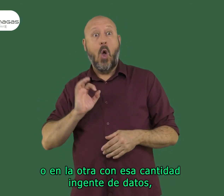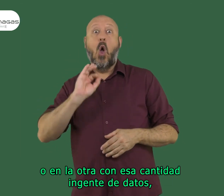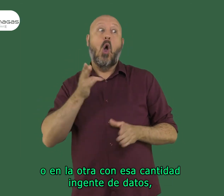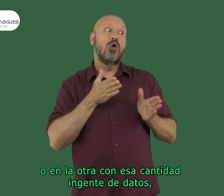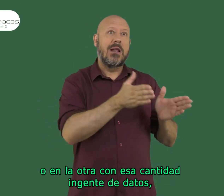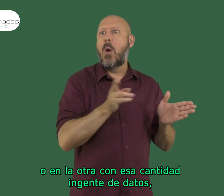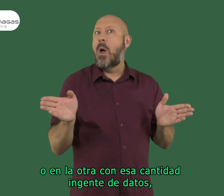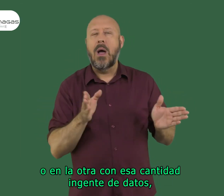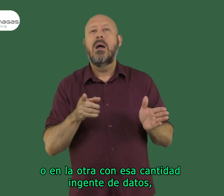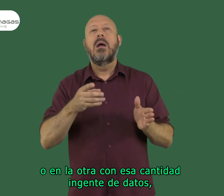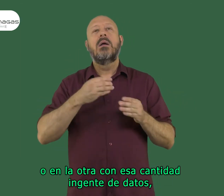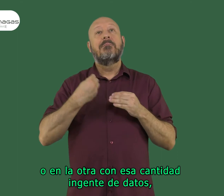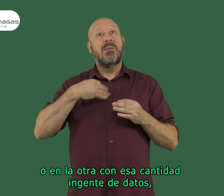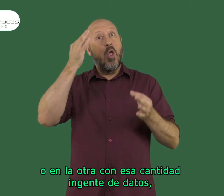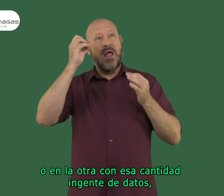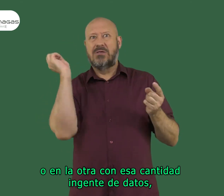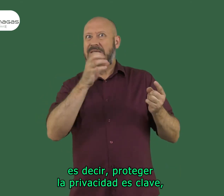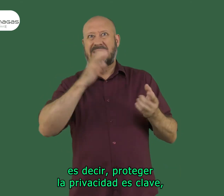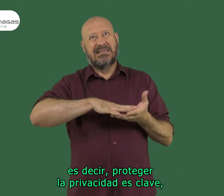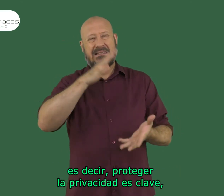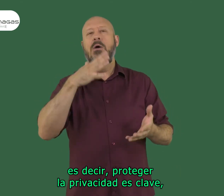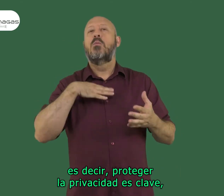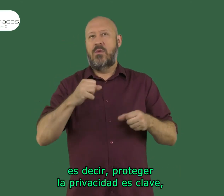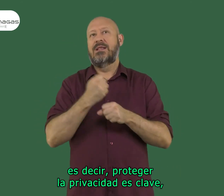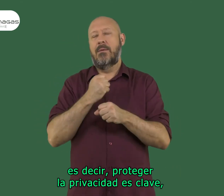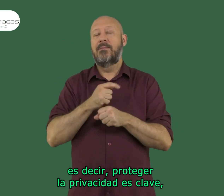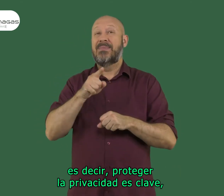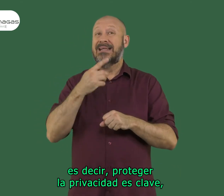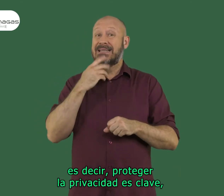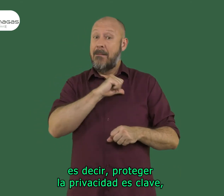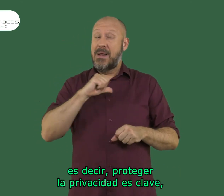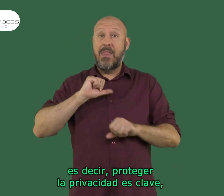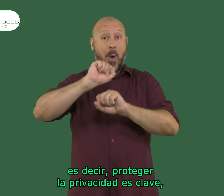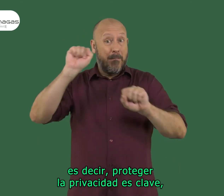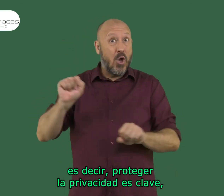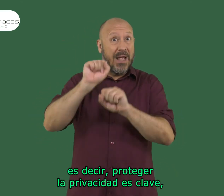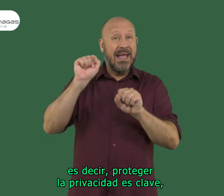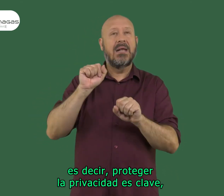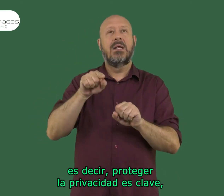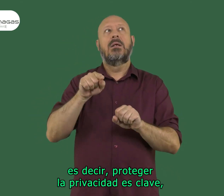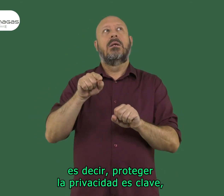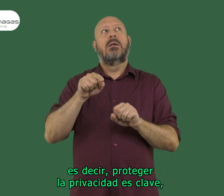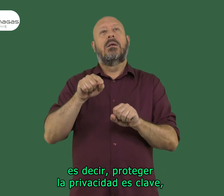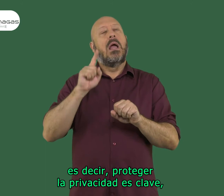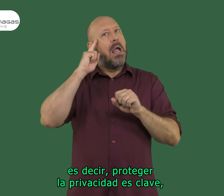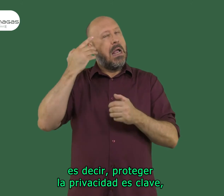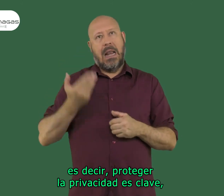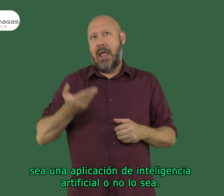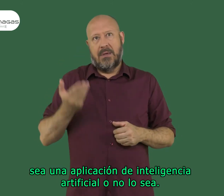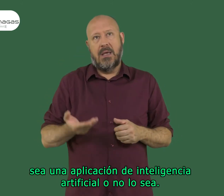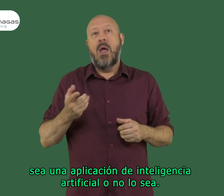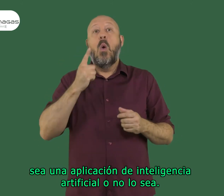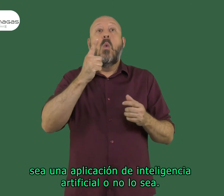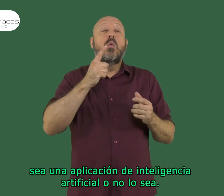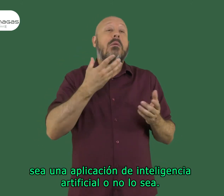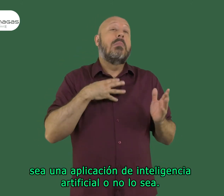la otra, con esa cantidad ingente de datos. Es decir, proteger la privacidad es clave, sea